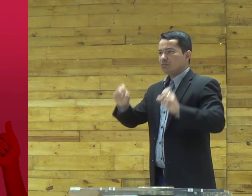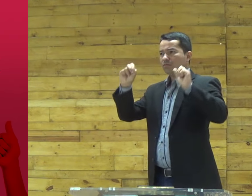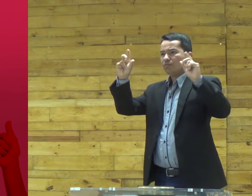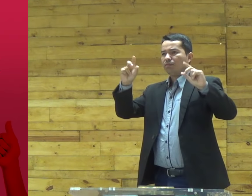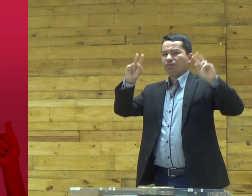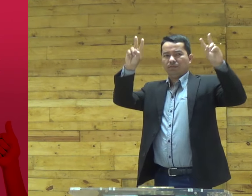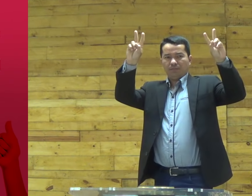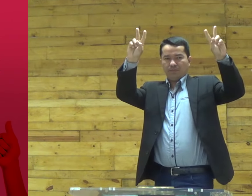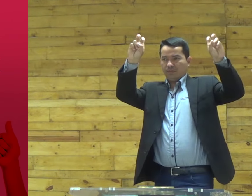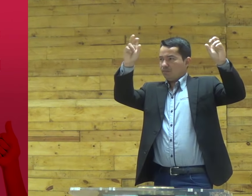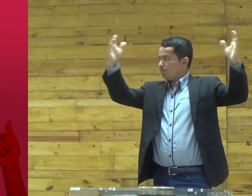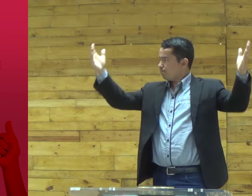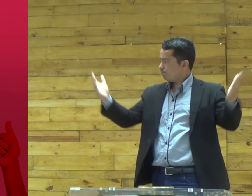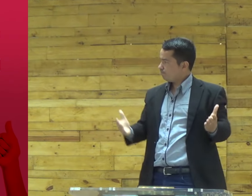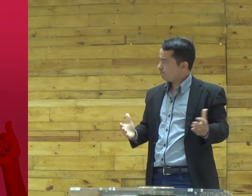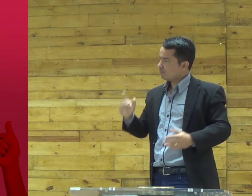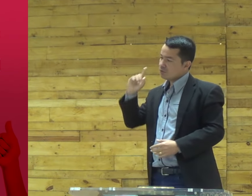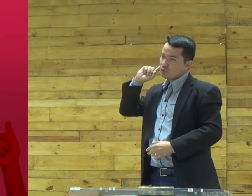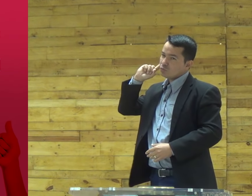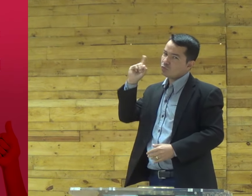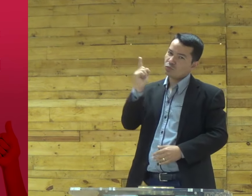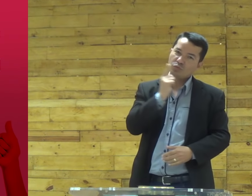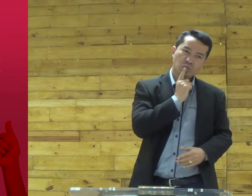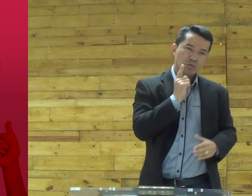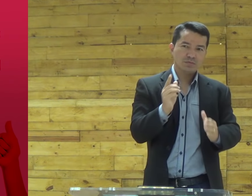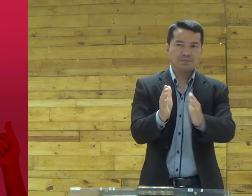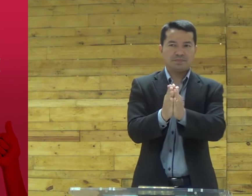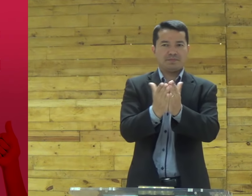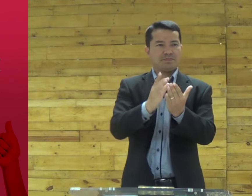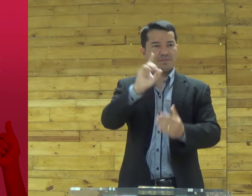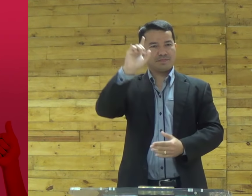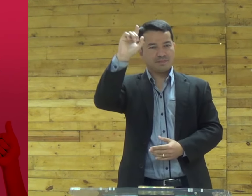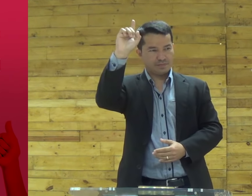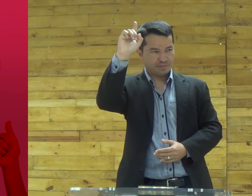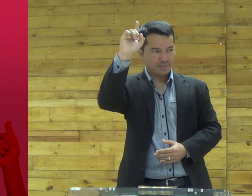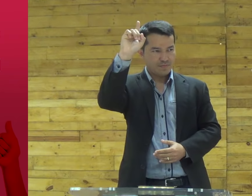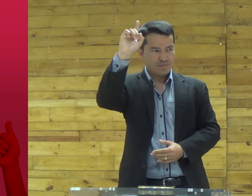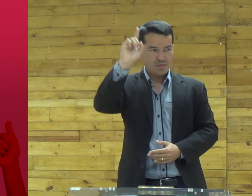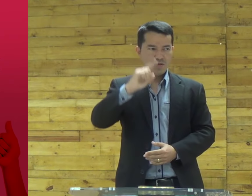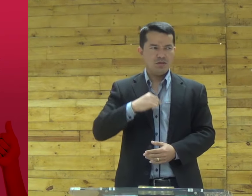Eita. Tudo bem? Falei sobre o aplicativo, mas agora eu quero falar sobre o surdo na